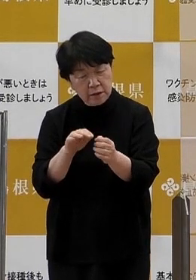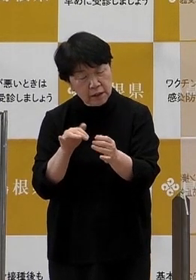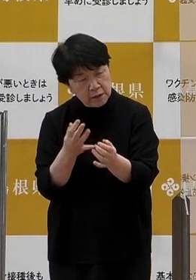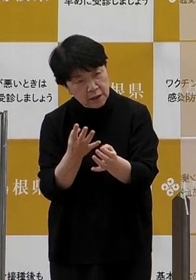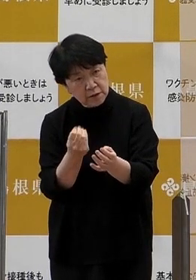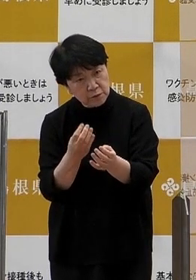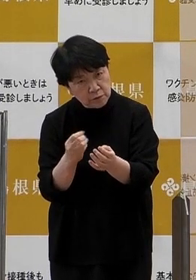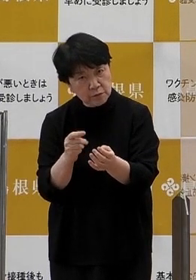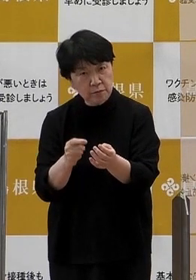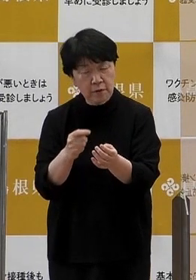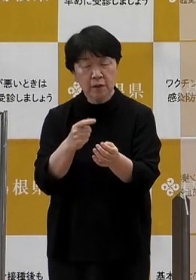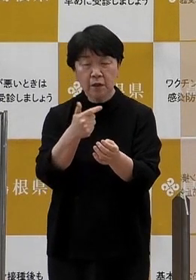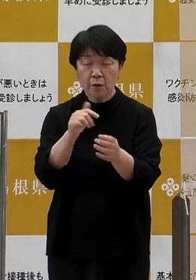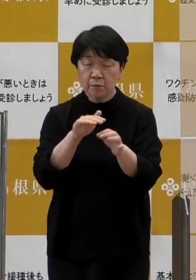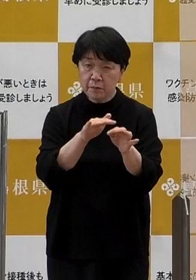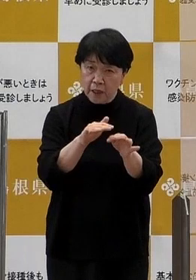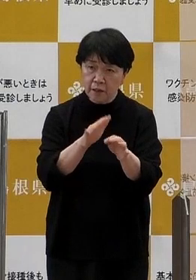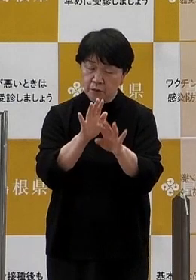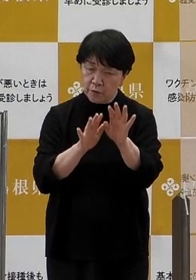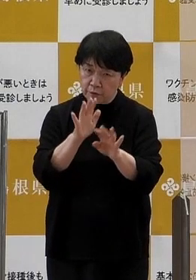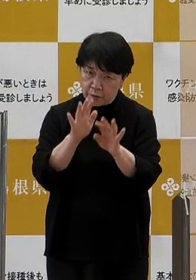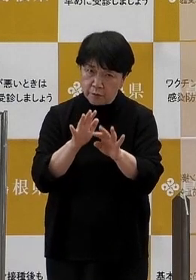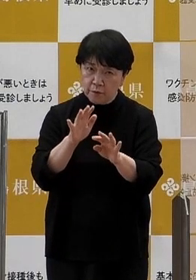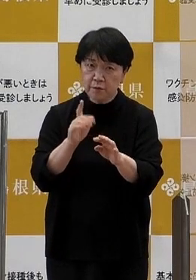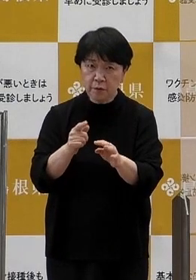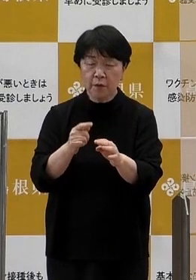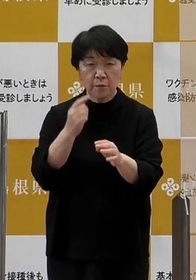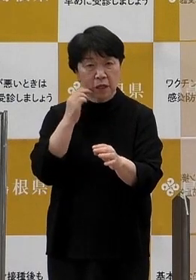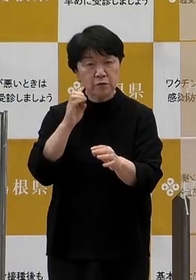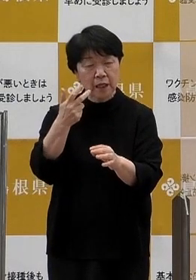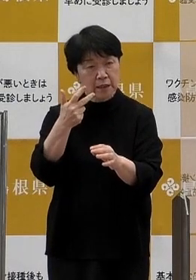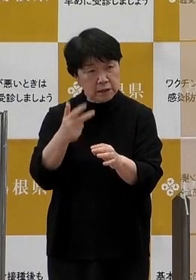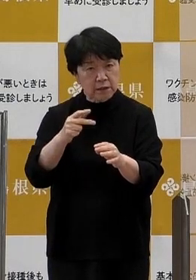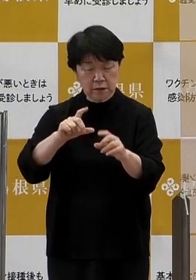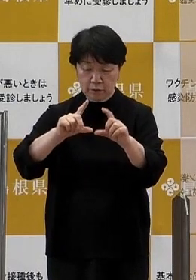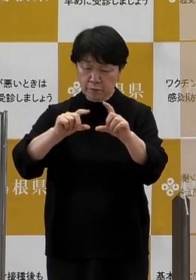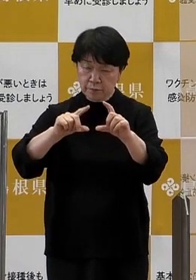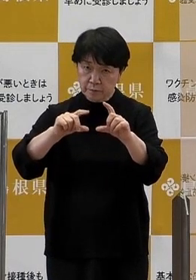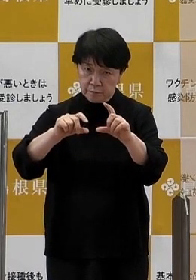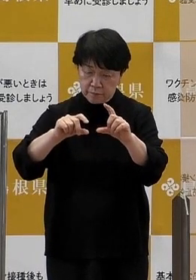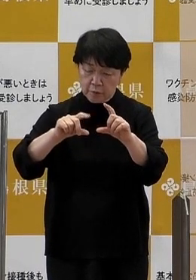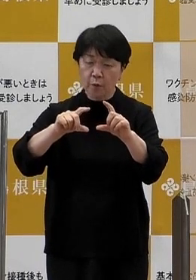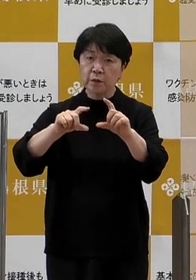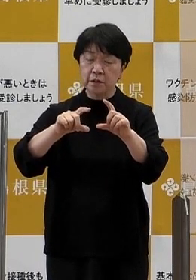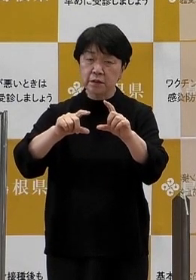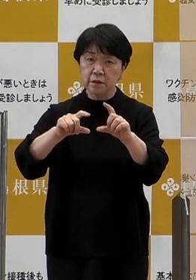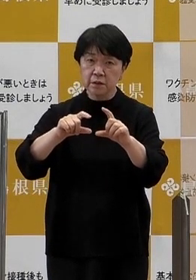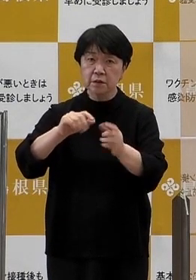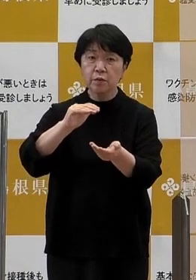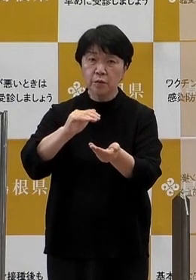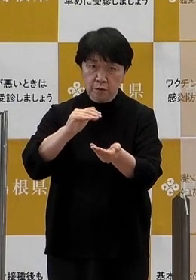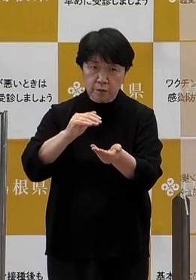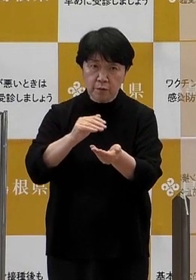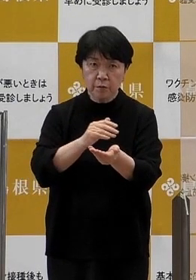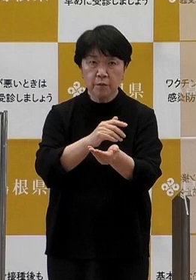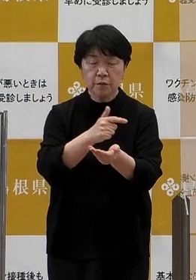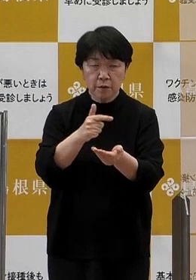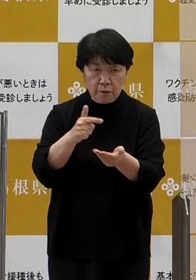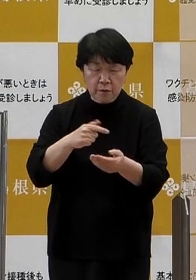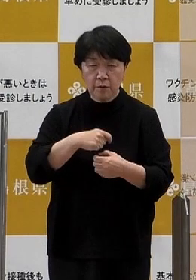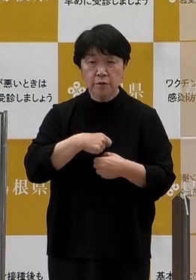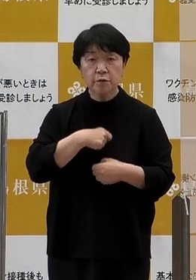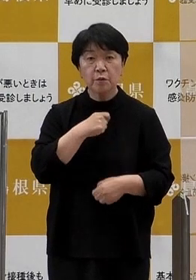の、6波に迫る状況、それに占める松江市の割合の大きさといったところを含めて、正直申し上げた